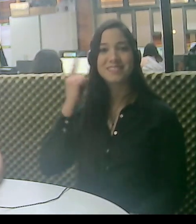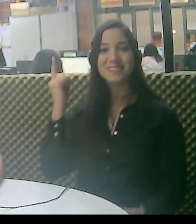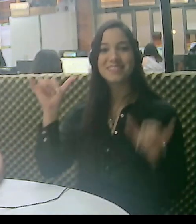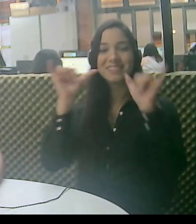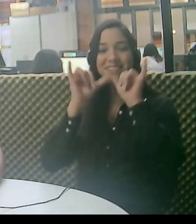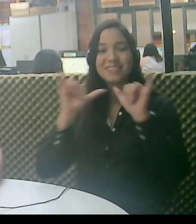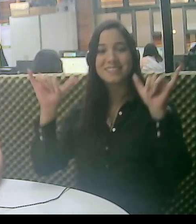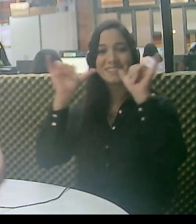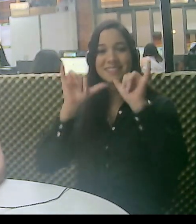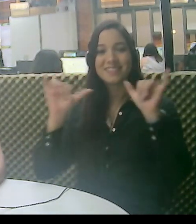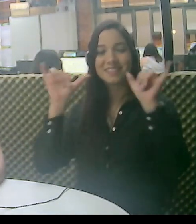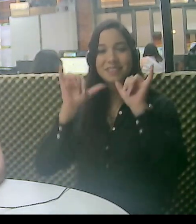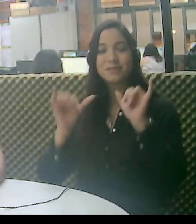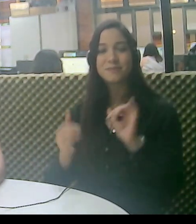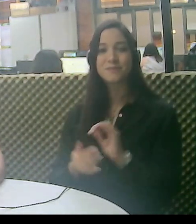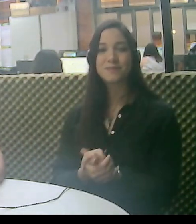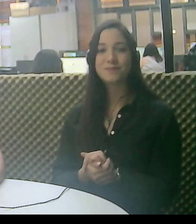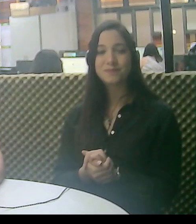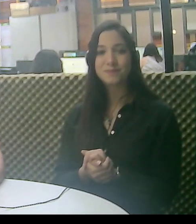de